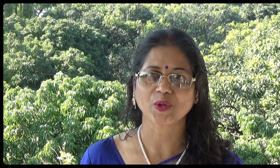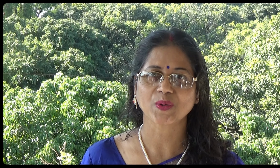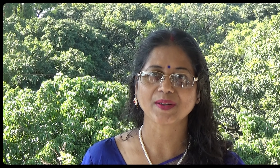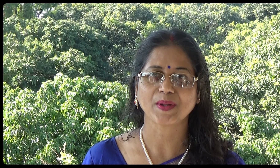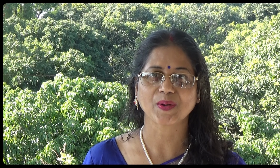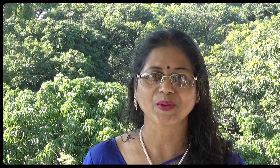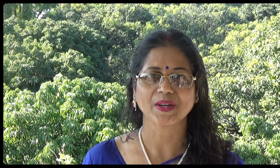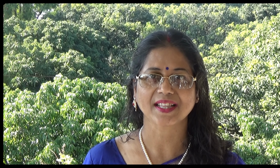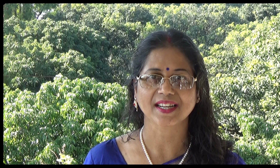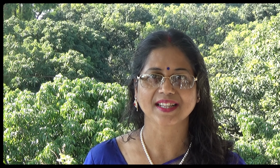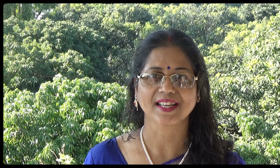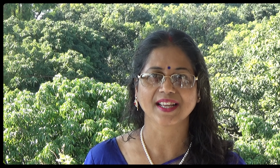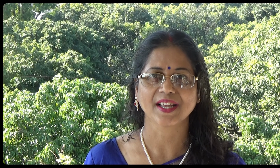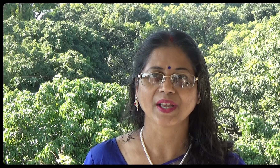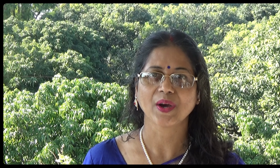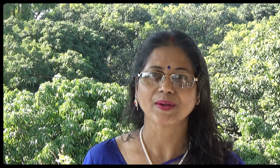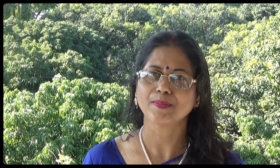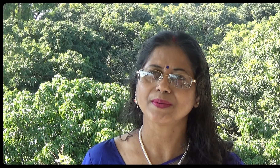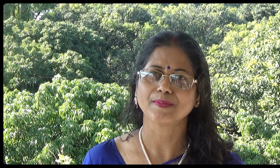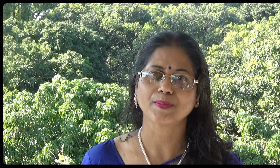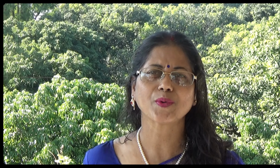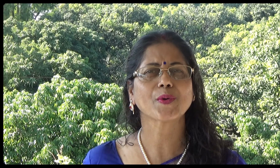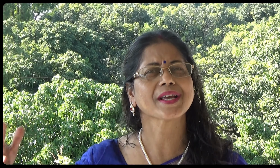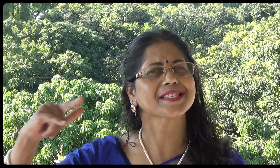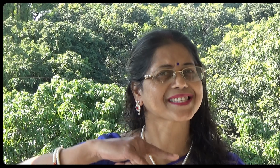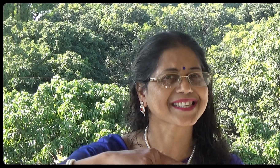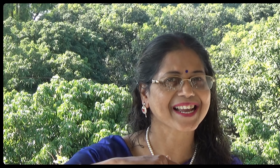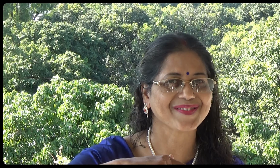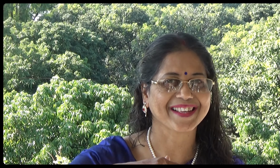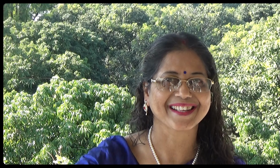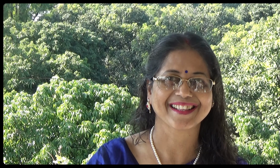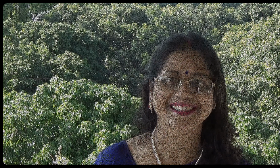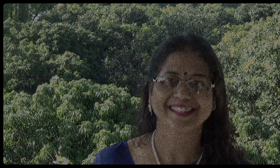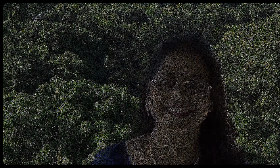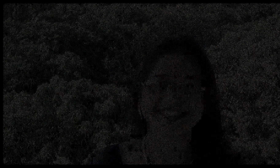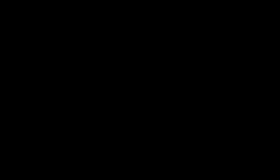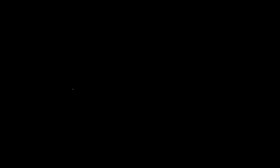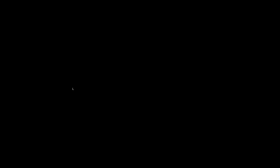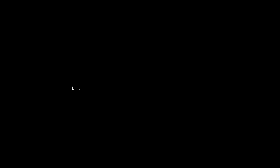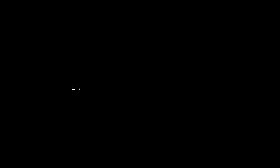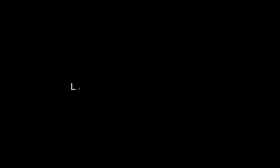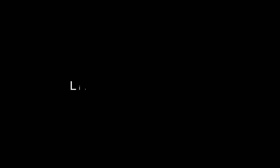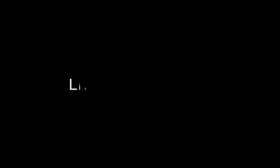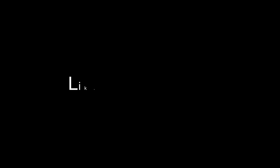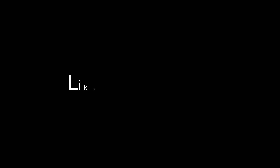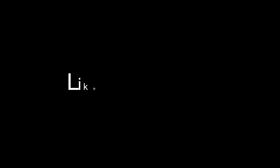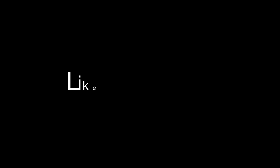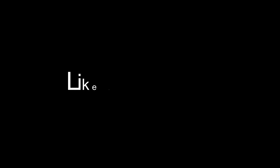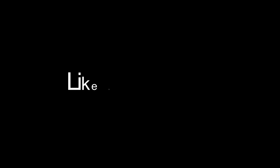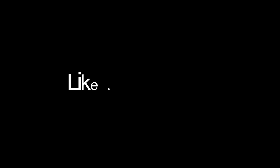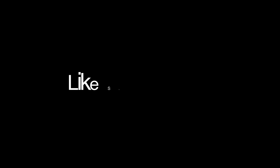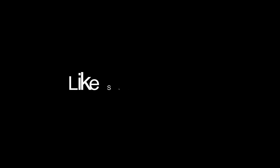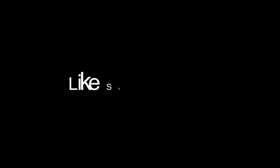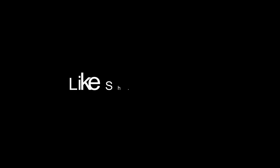वाले पलों को याद करते हैं, और वो भी पूरे स्टाइल में। याद है सुबह उठने की घंटी और रात